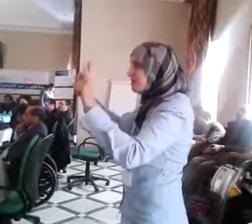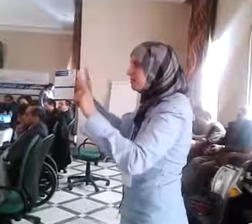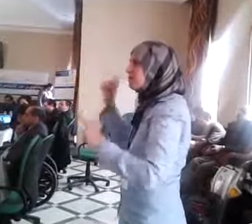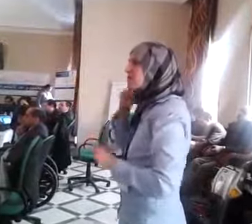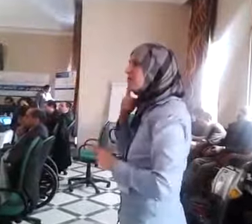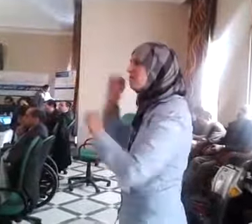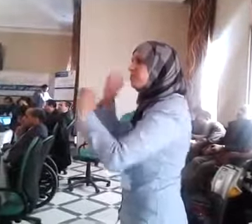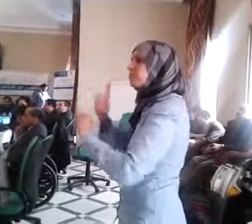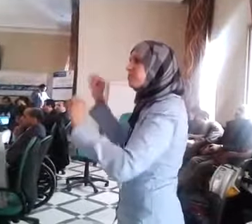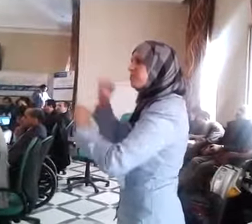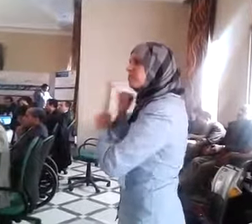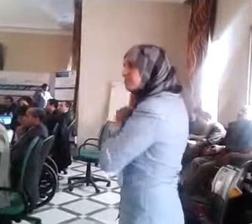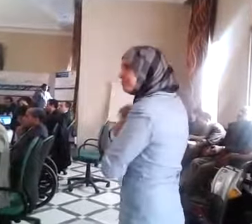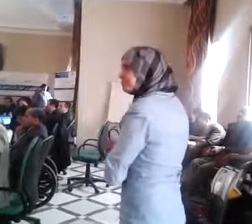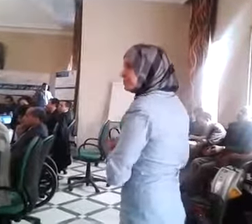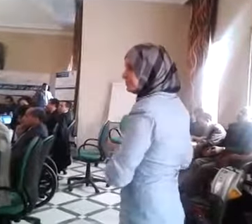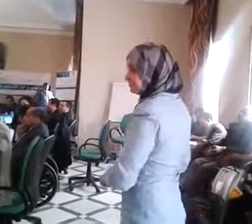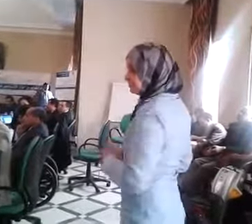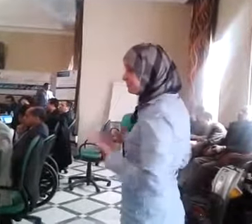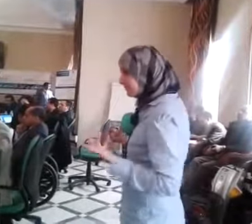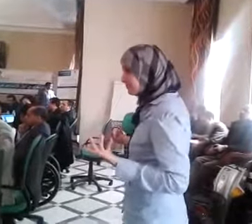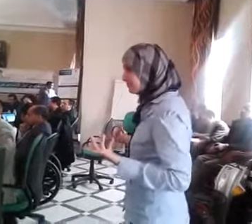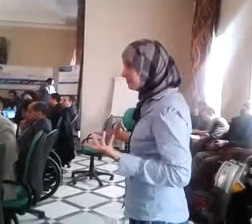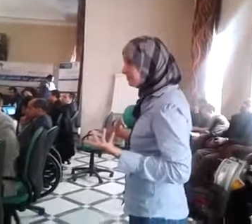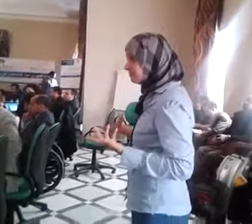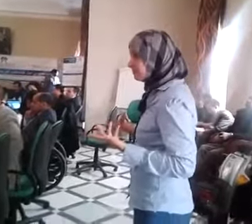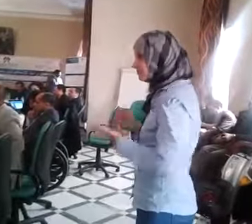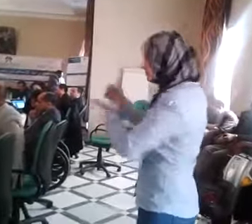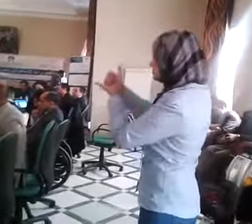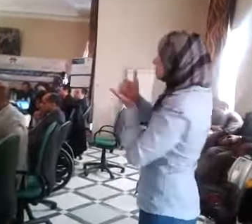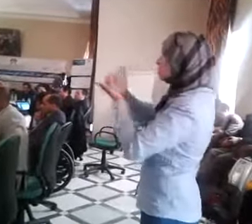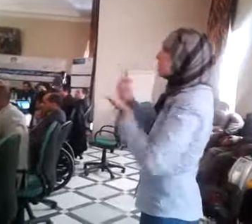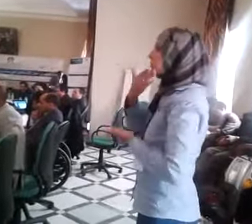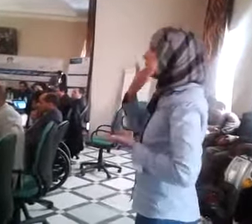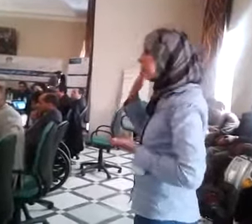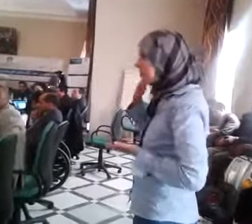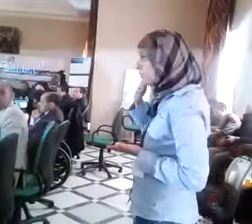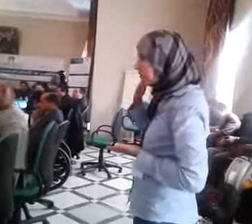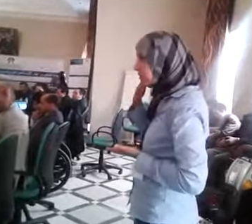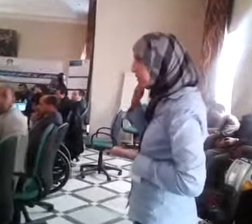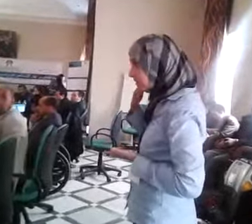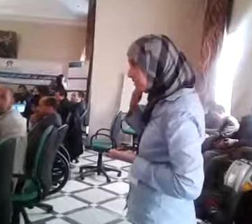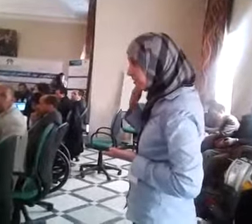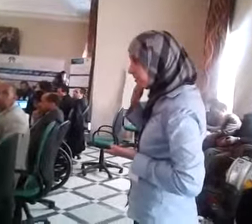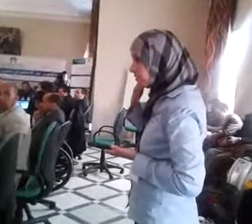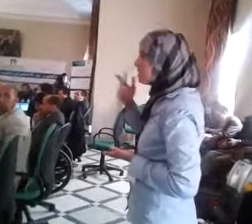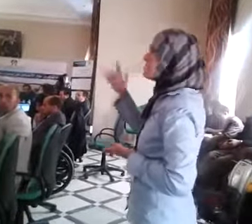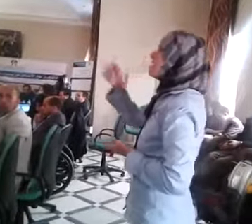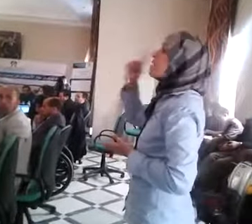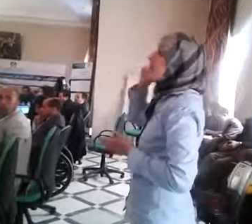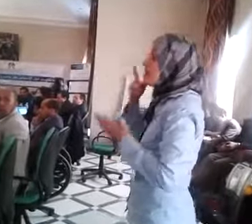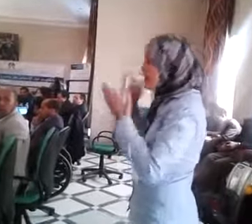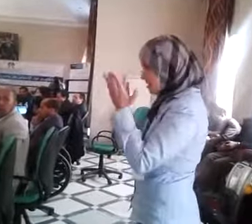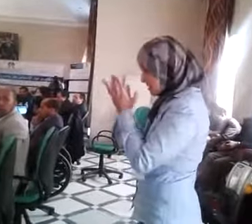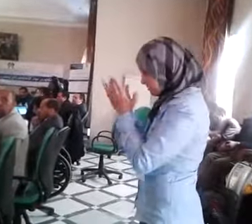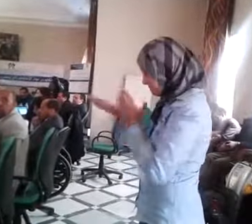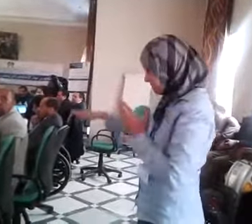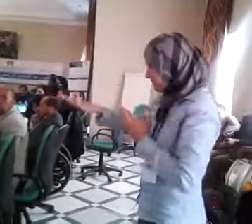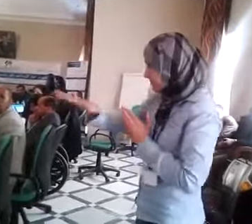كيب الحقيقة ترفع ترفع ترفع هذه الأنواع المعقة كوجهه